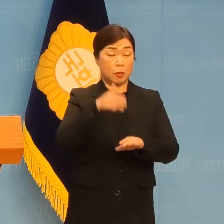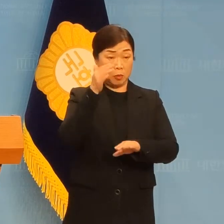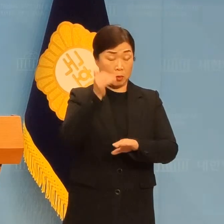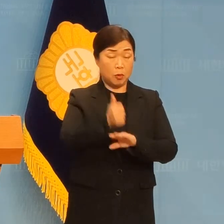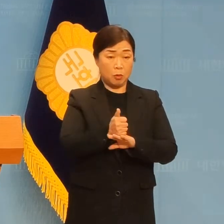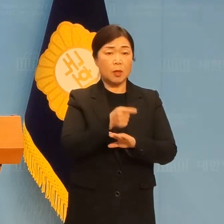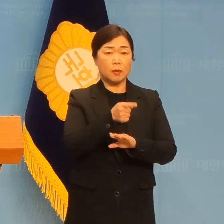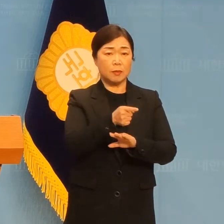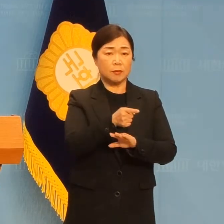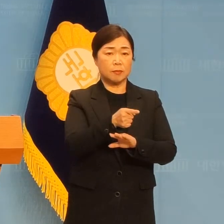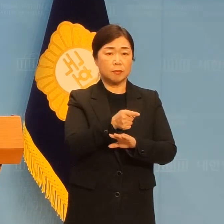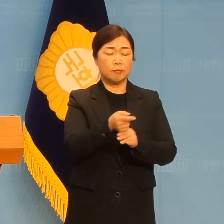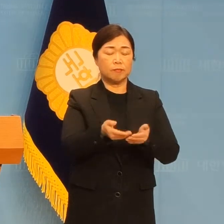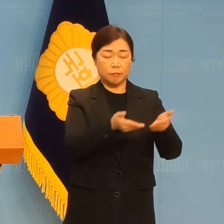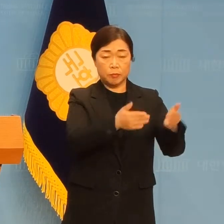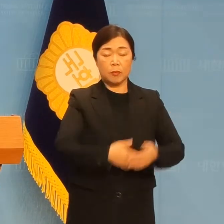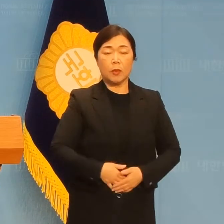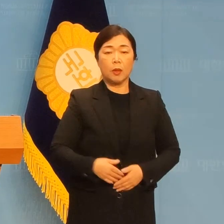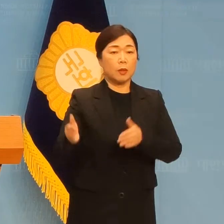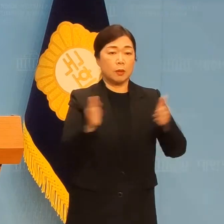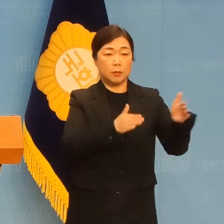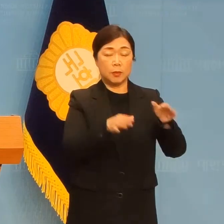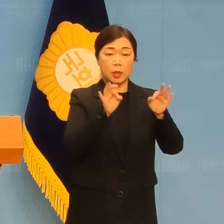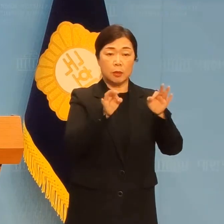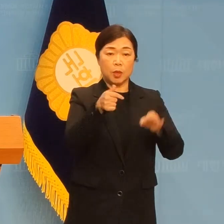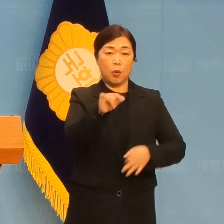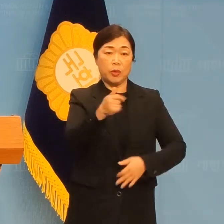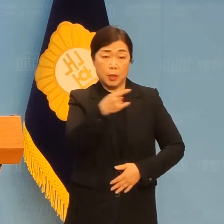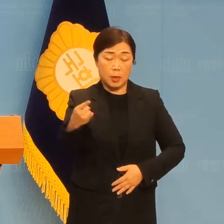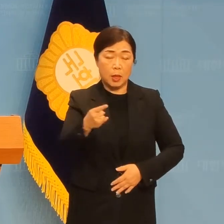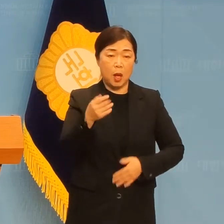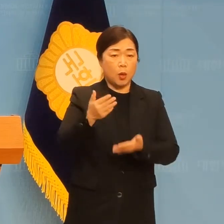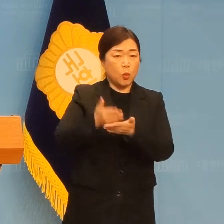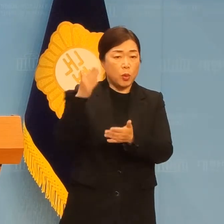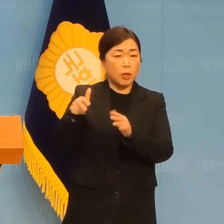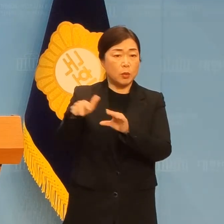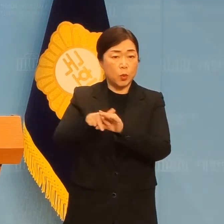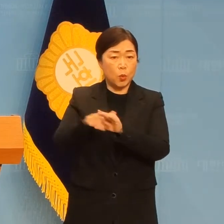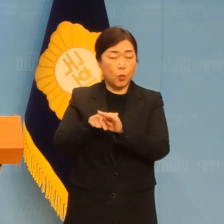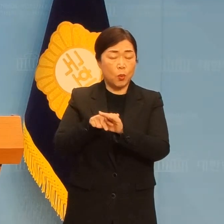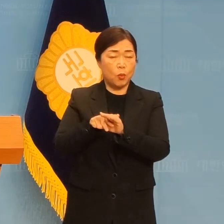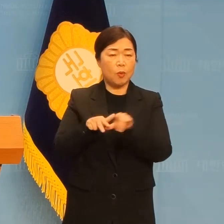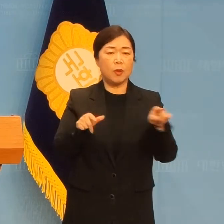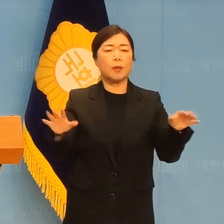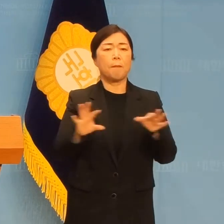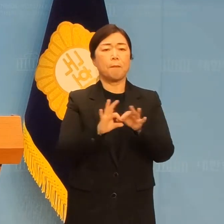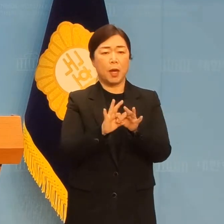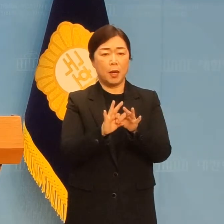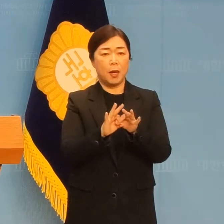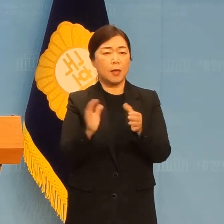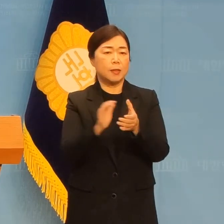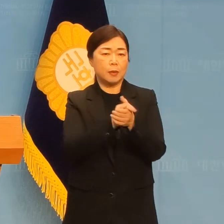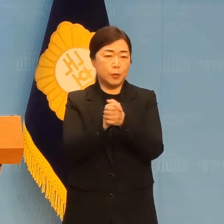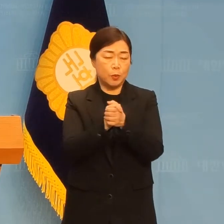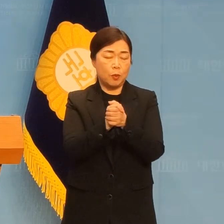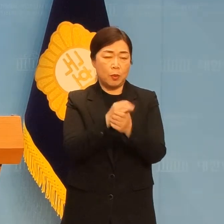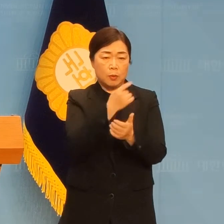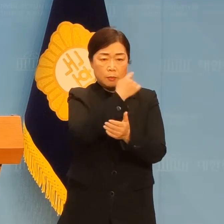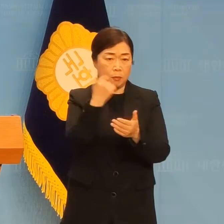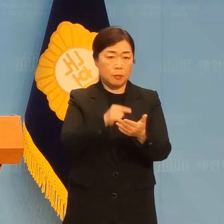김건희의 통일교목 비례대표 약속, 국민의힘이 김건희 사당이었음이 또다시 드러났습니다.